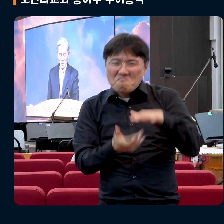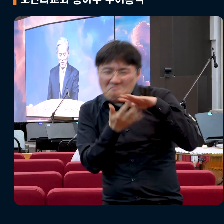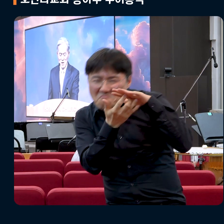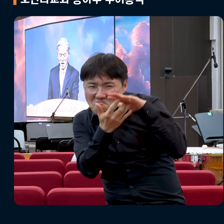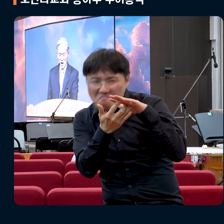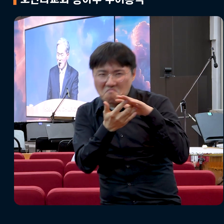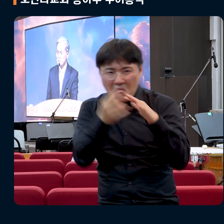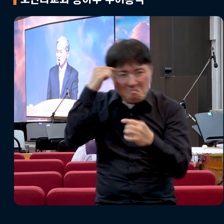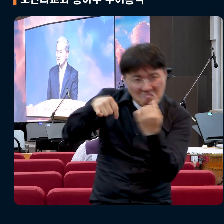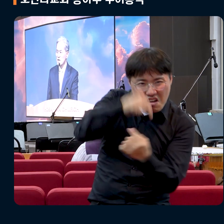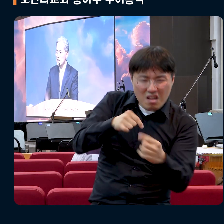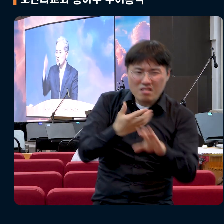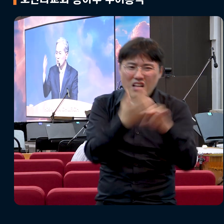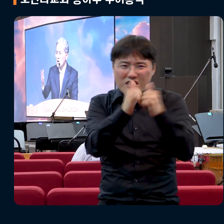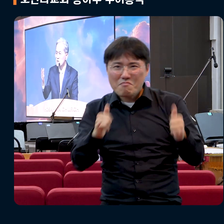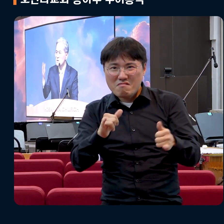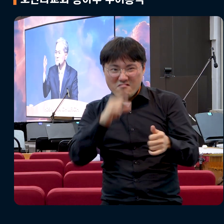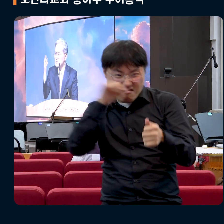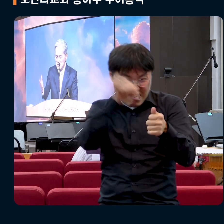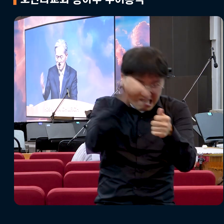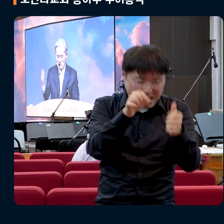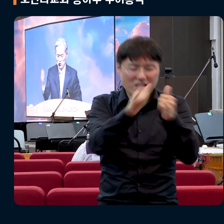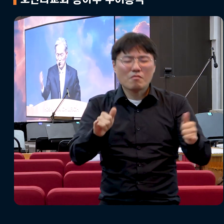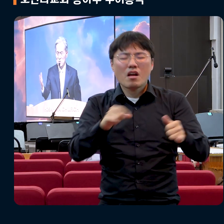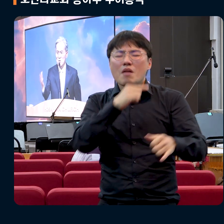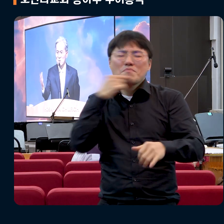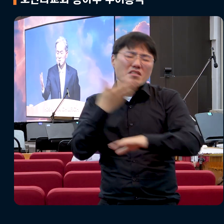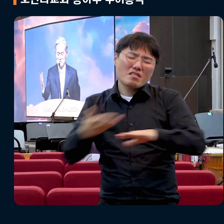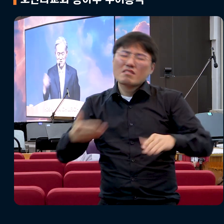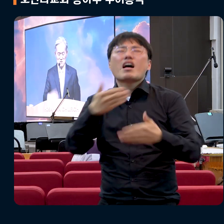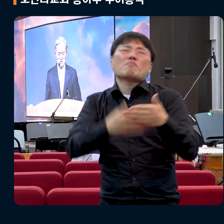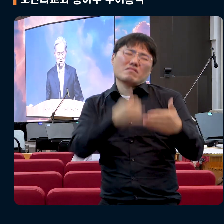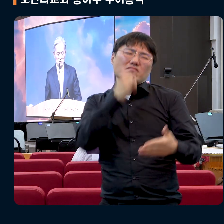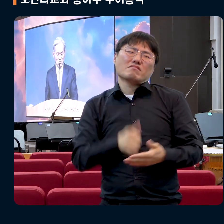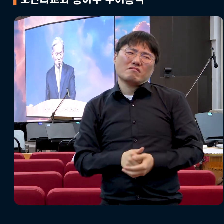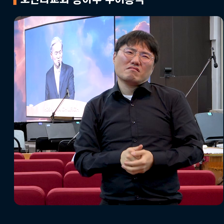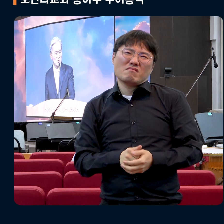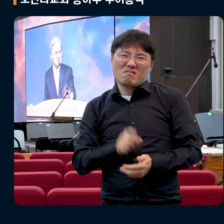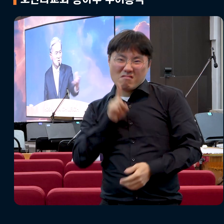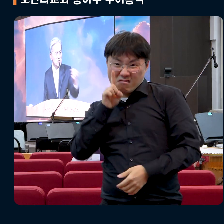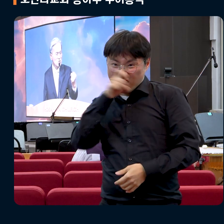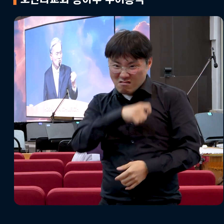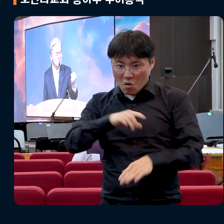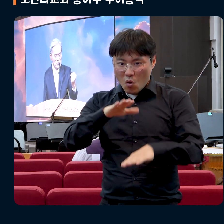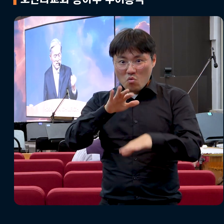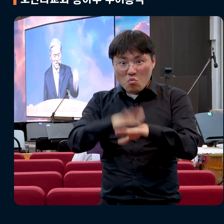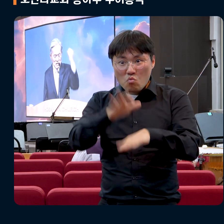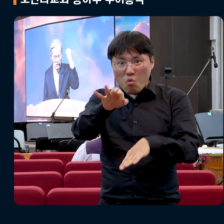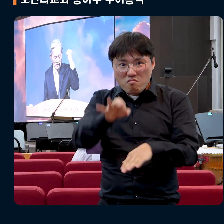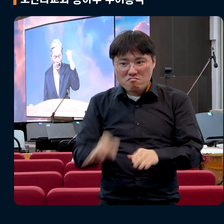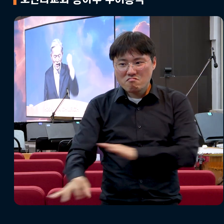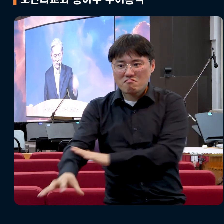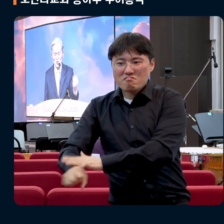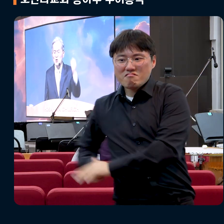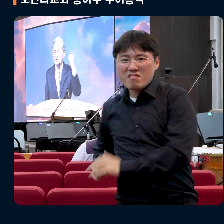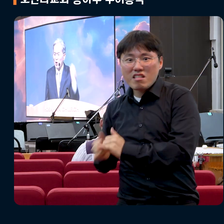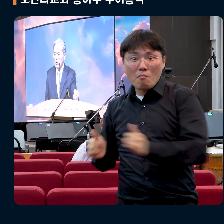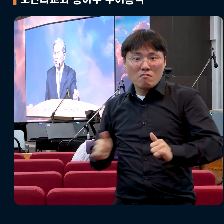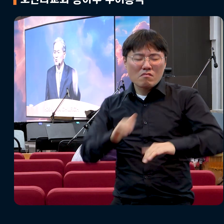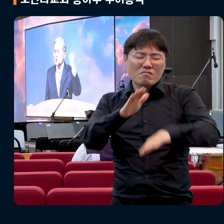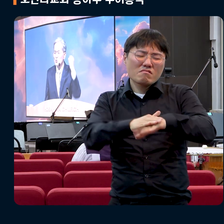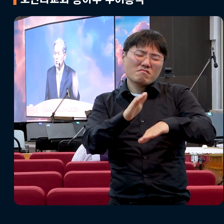괴계로 남을 아프게 한 자의 손에는 피가 묻어 있고, 더러운 돈을 슬쩍 움켜쥔 그런